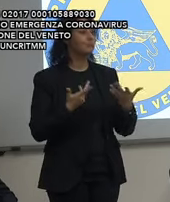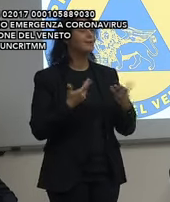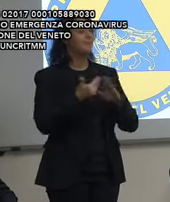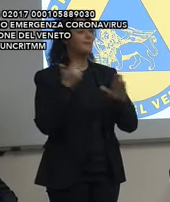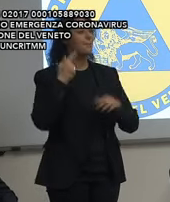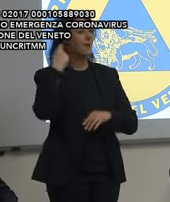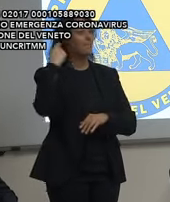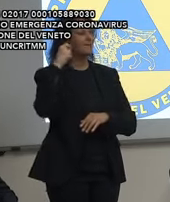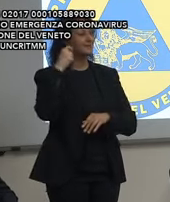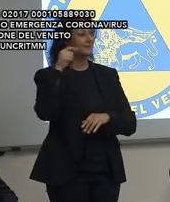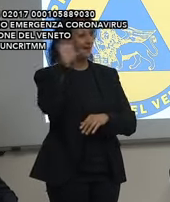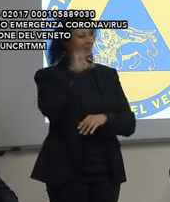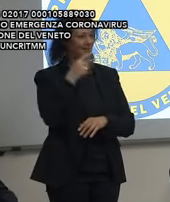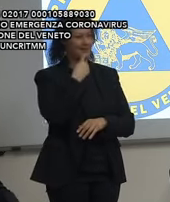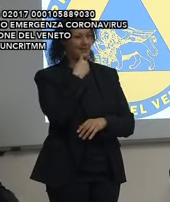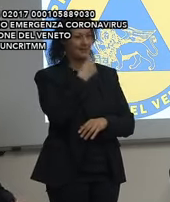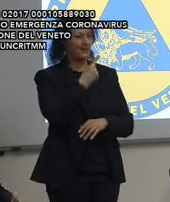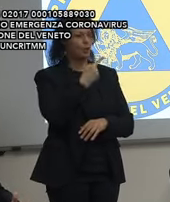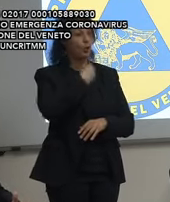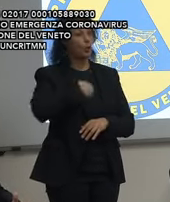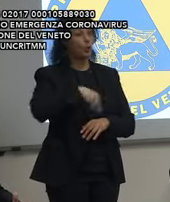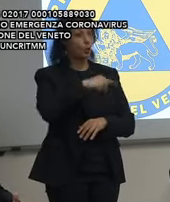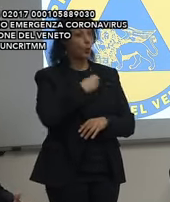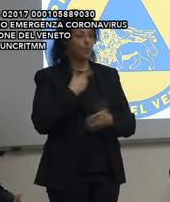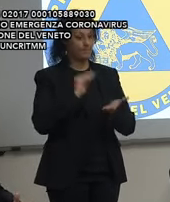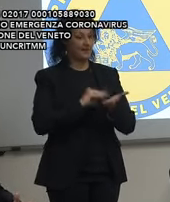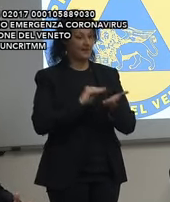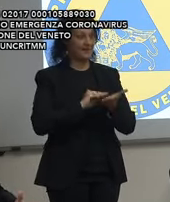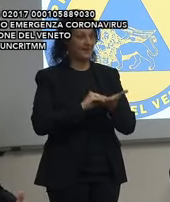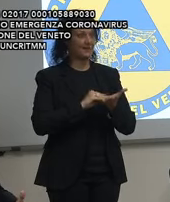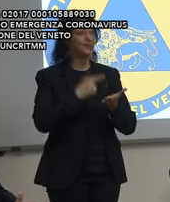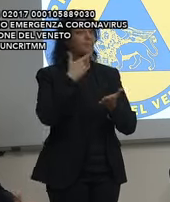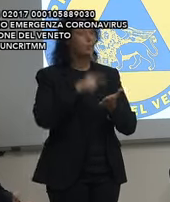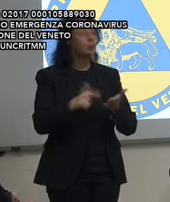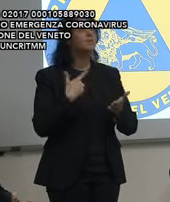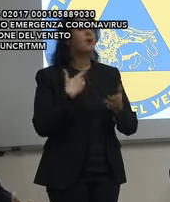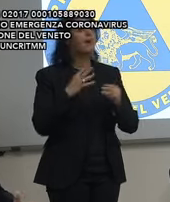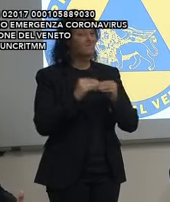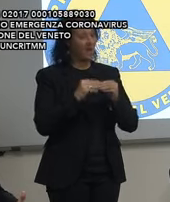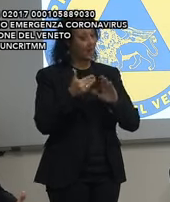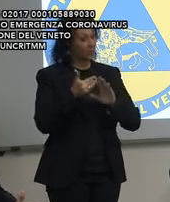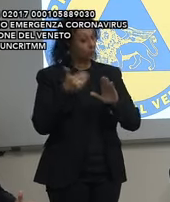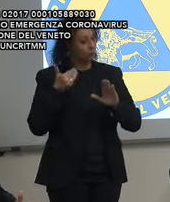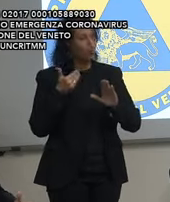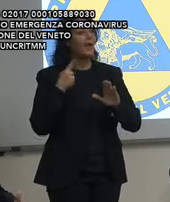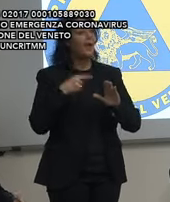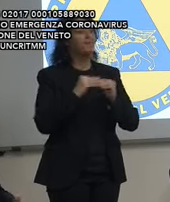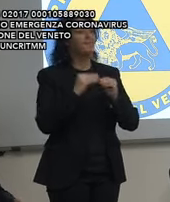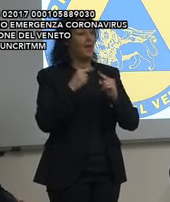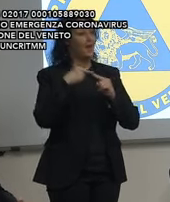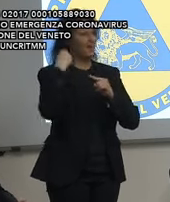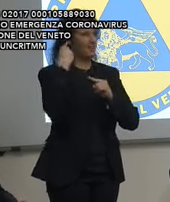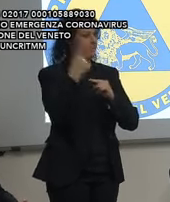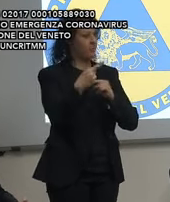Presidente. Noi siamo qua a dire quello che abbiamo fatto e faremo e non a portare le nostre